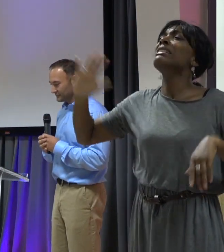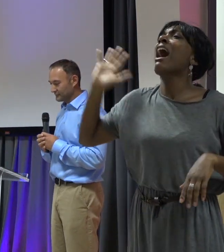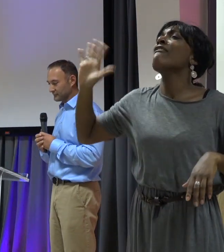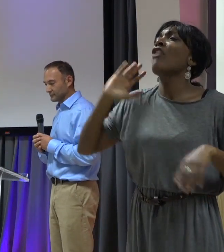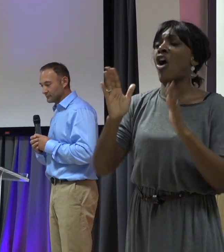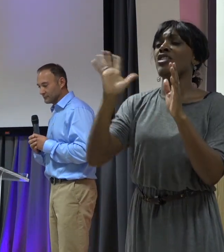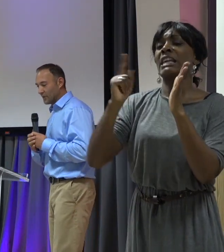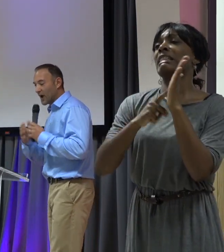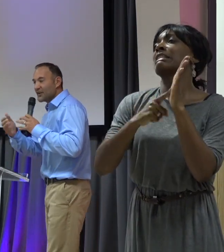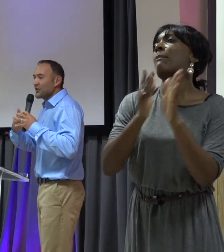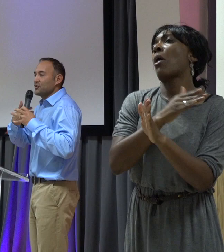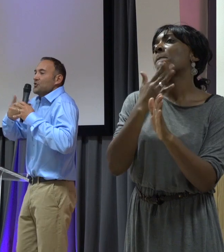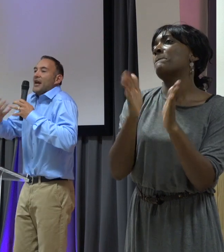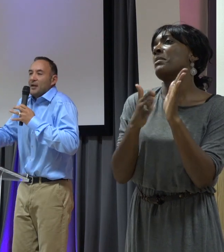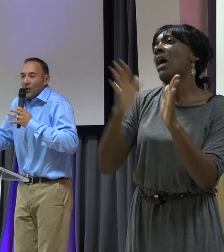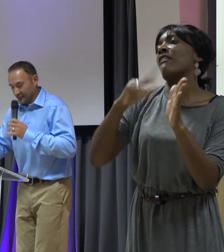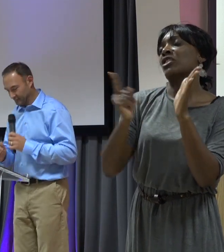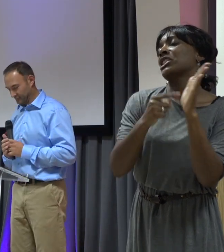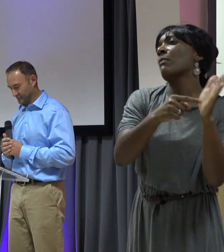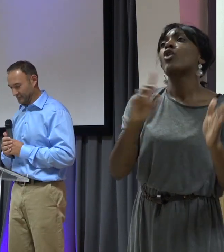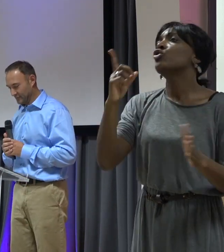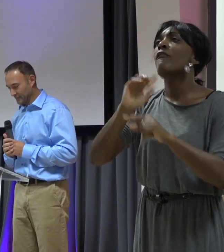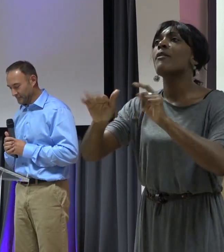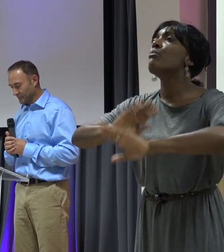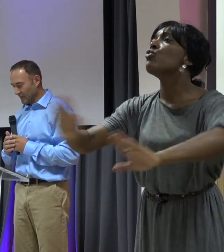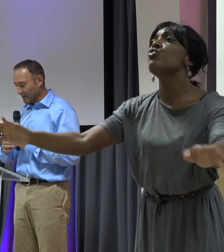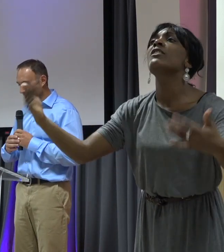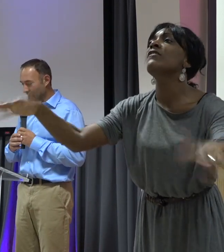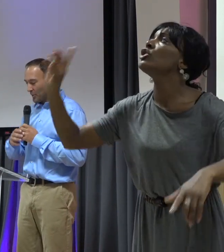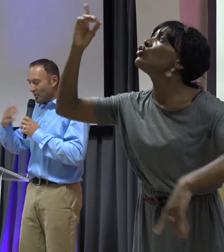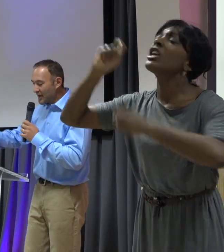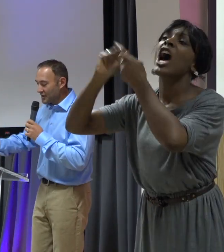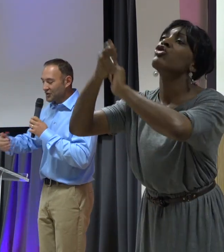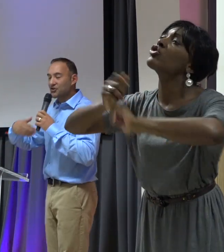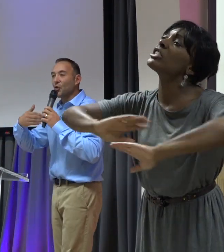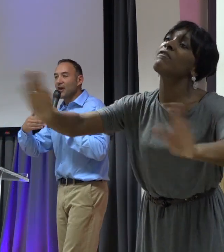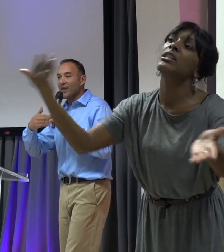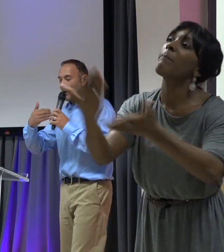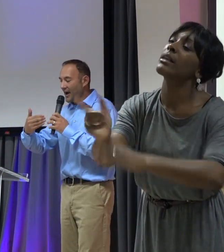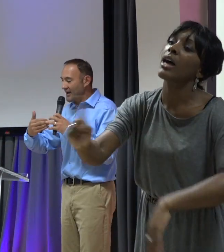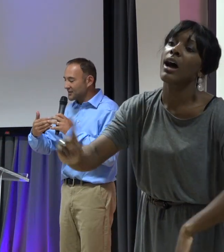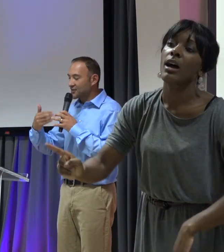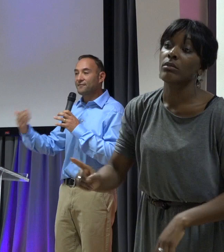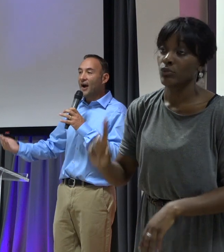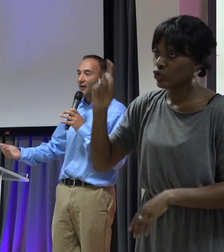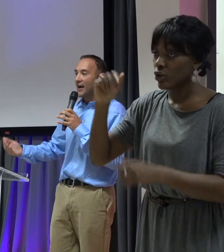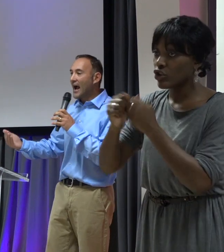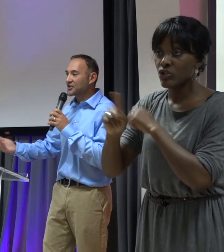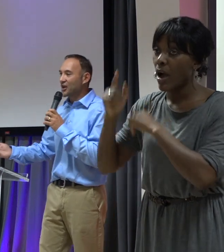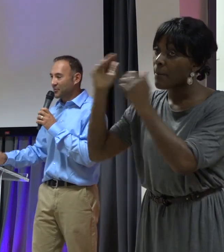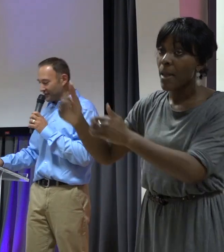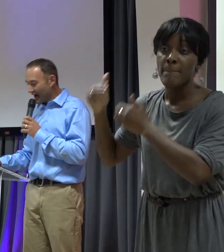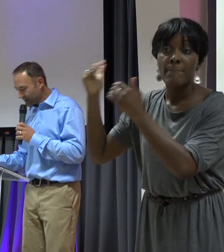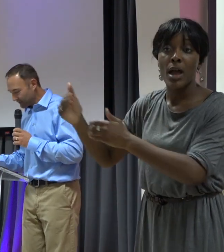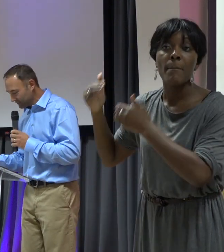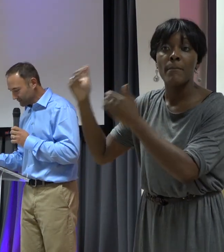passé dans l'Ancien Testament. God doesn't do that anymore. Dieu ne fait pas ça encore aujourd'hui. Let me remind you, there's the story of Ananias and Sapphira in Et Acts